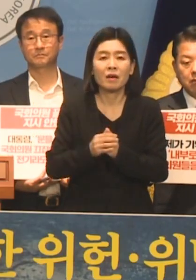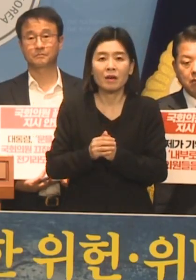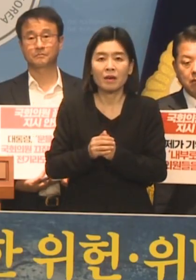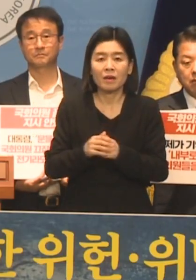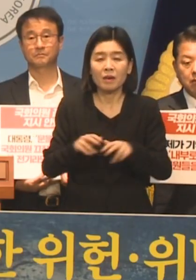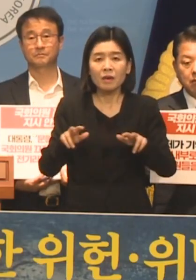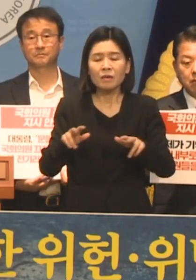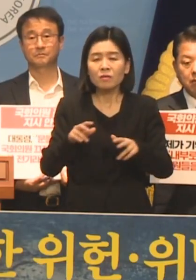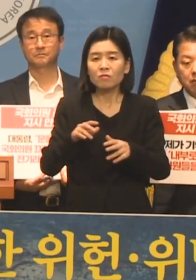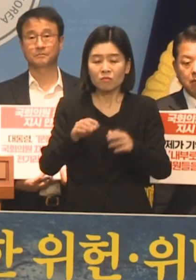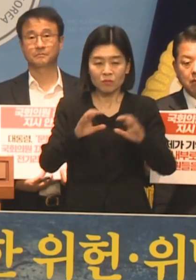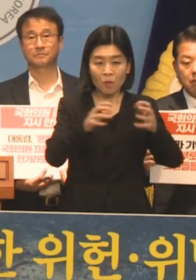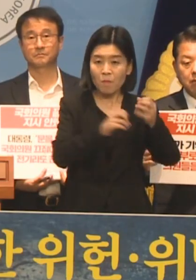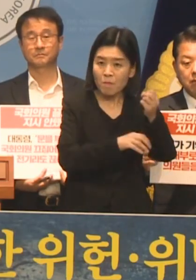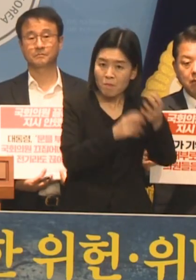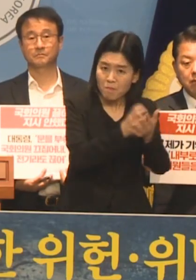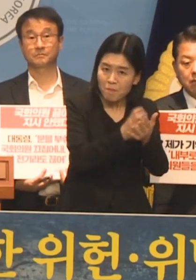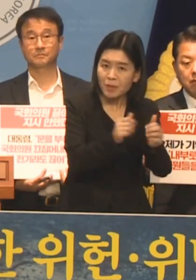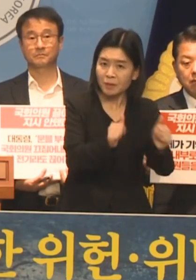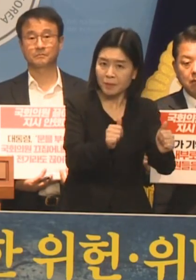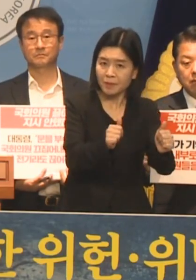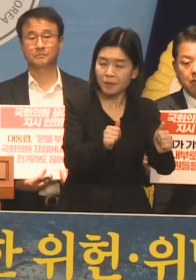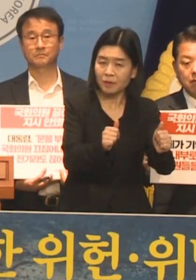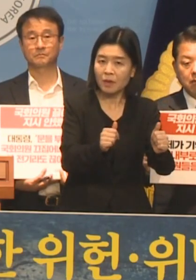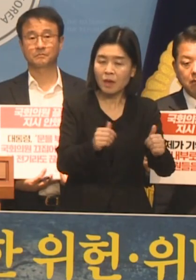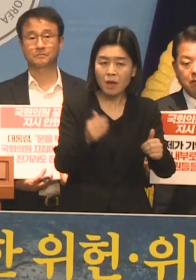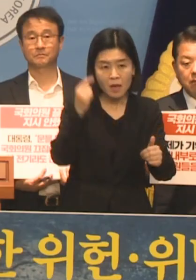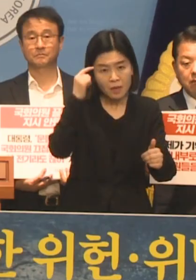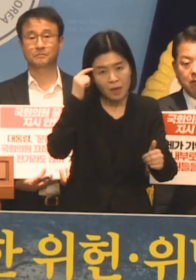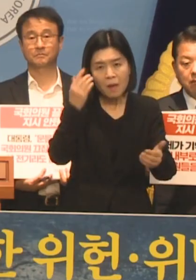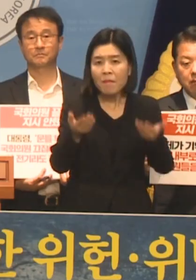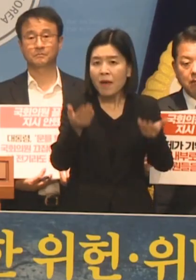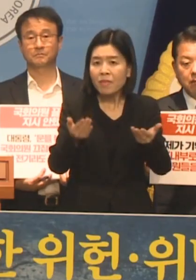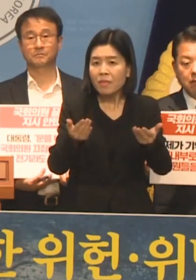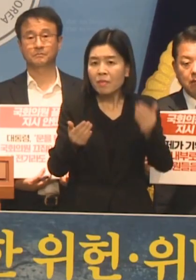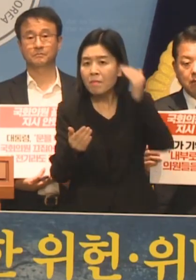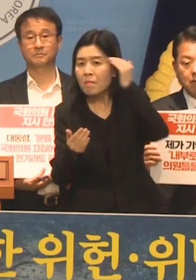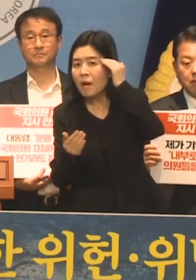무엇이 헌법재판관 여러분들의 판단을 가로막습니까?